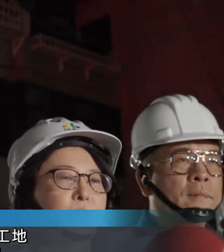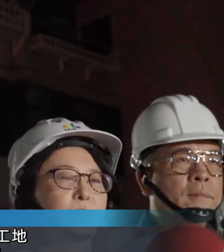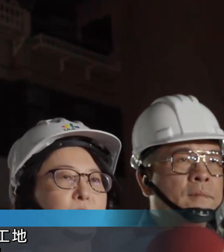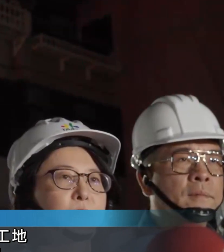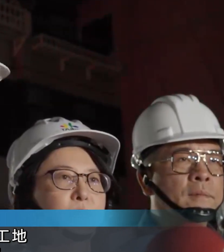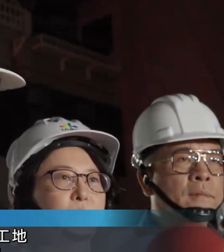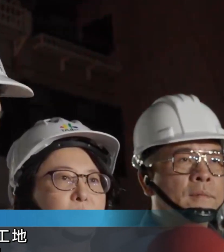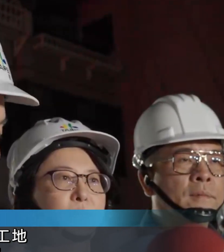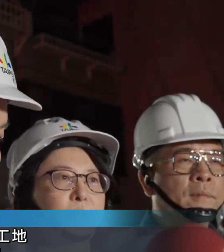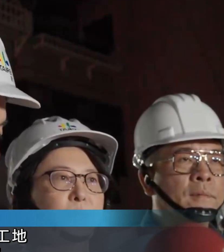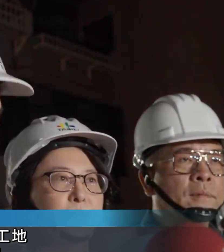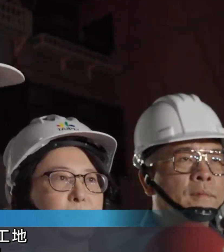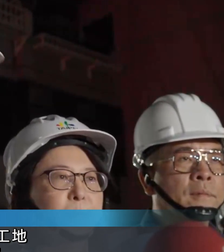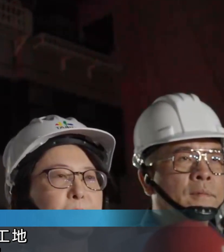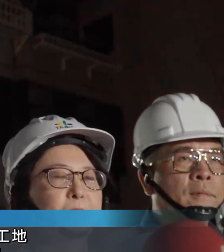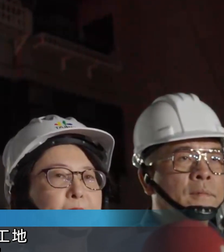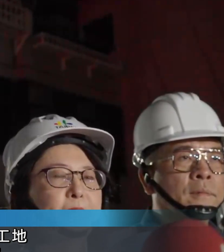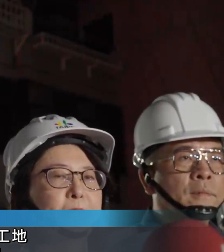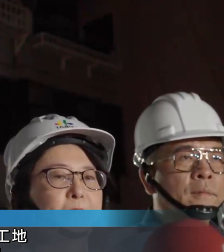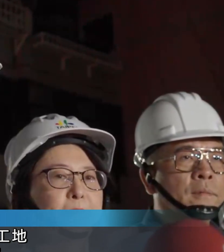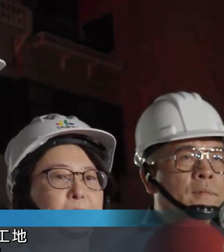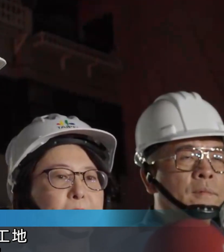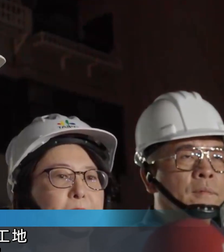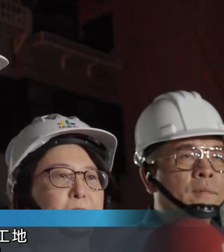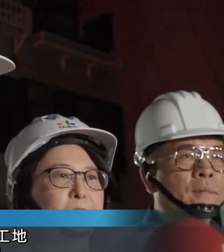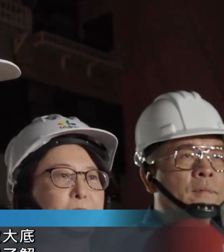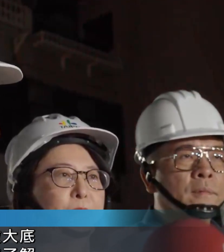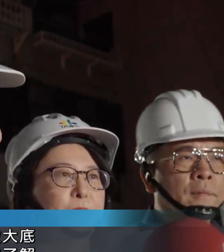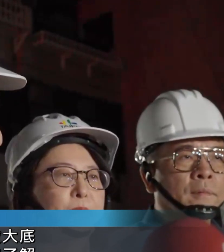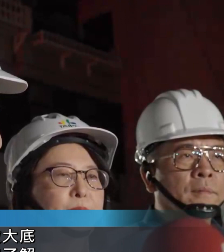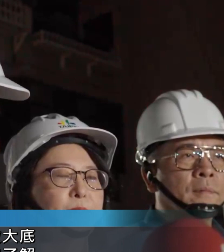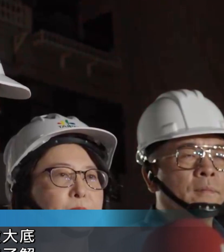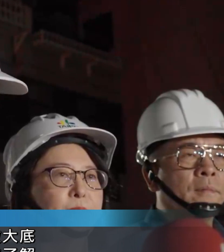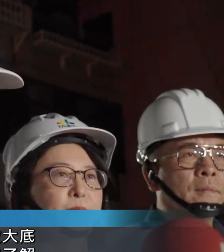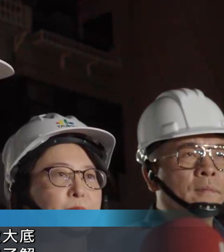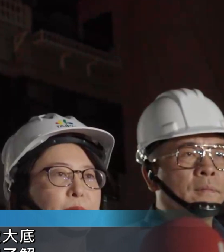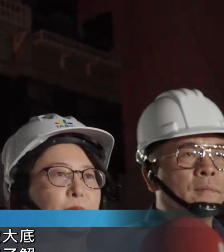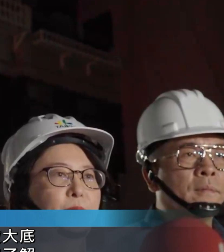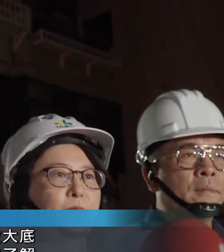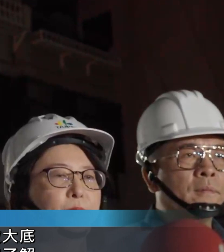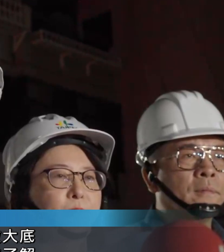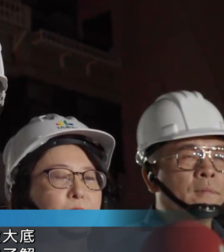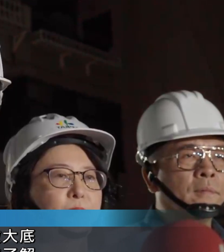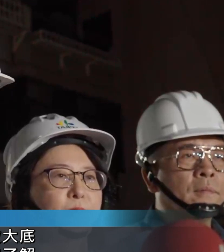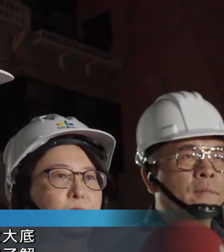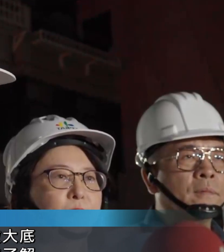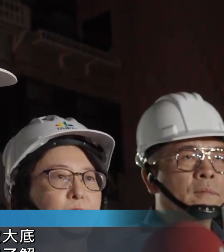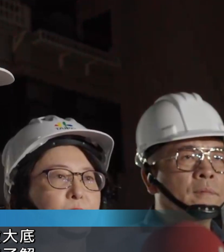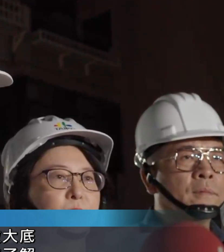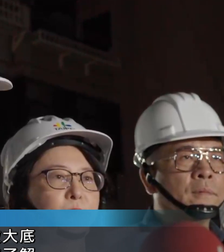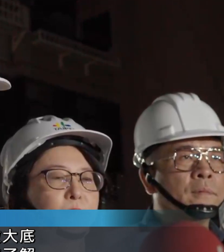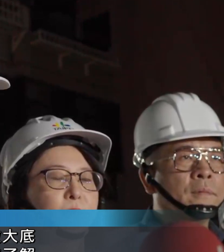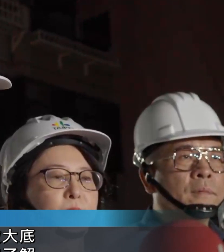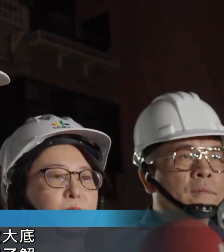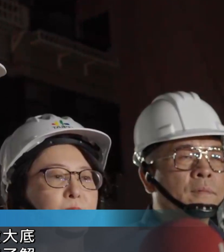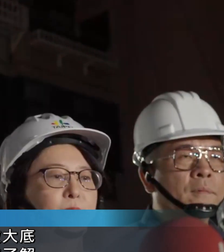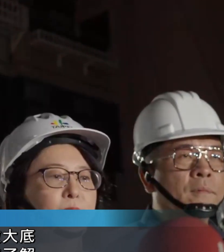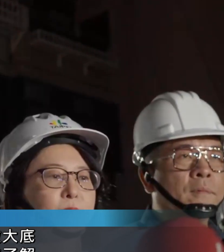场因为下开挖3层，但是并没有马上做这个大底，所以造成现在目前了